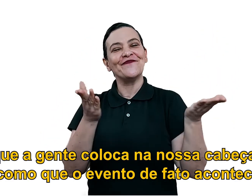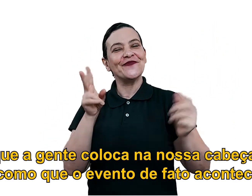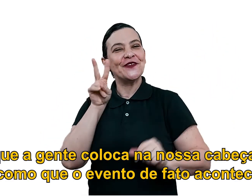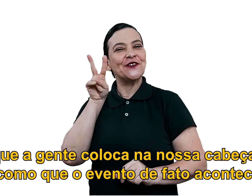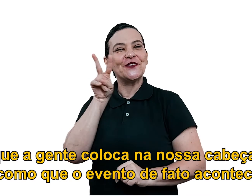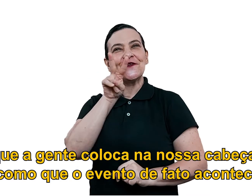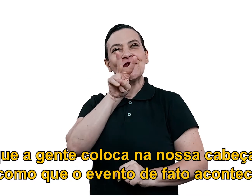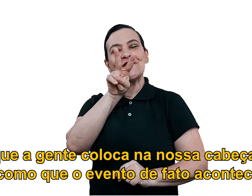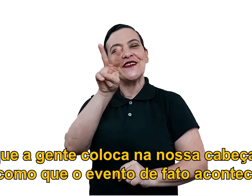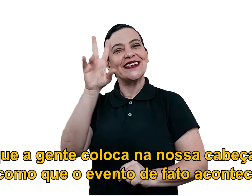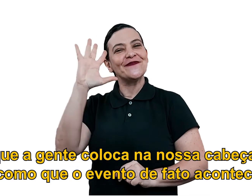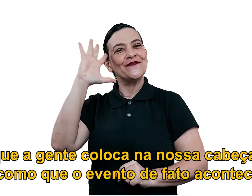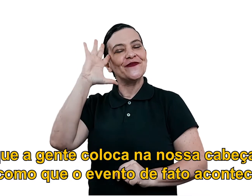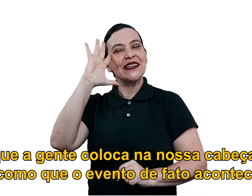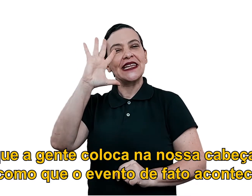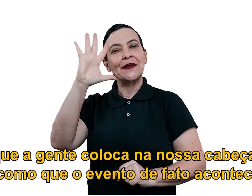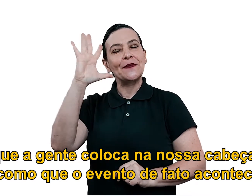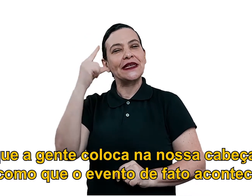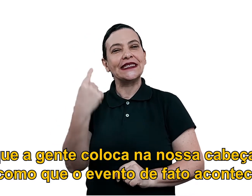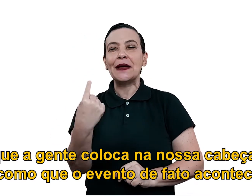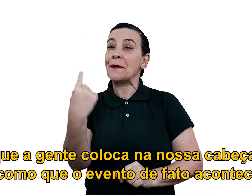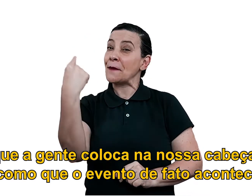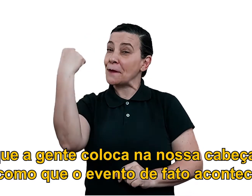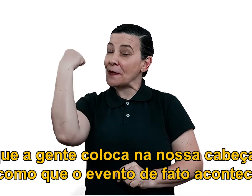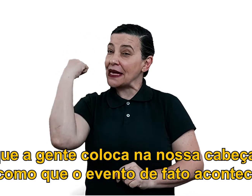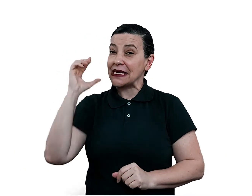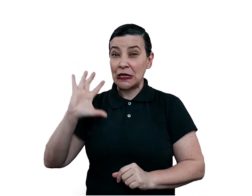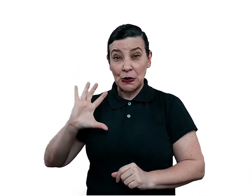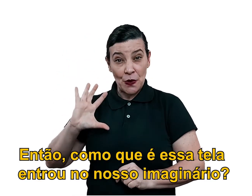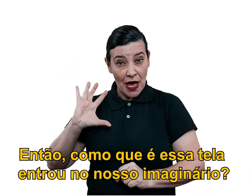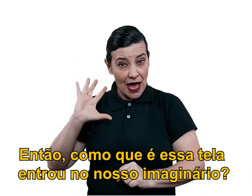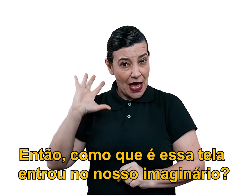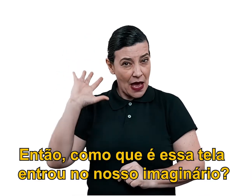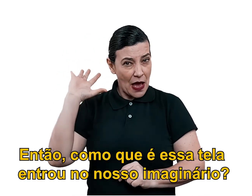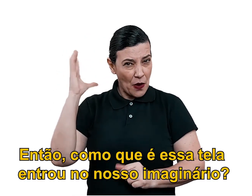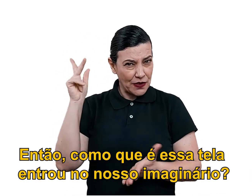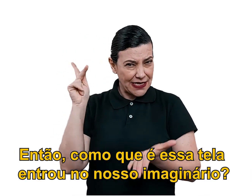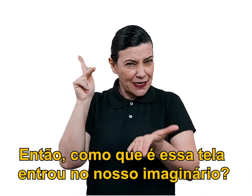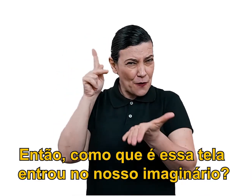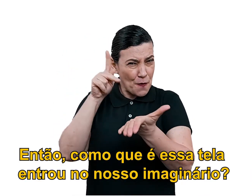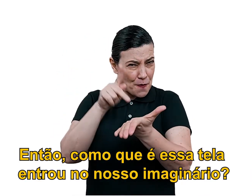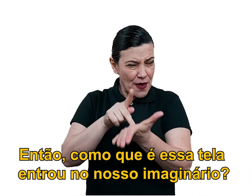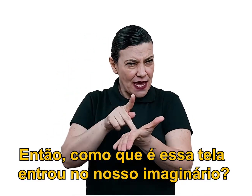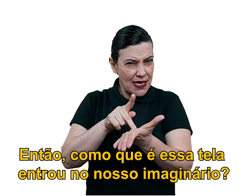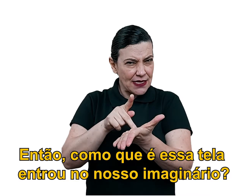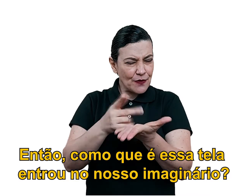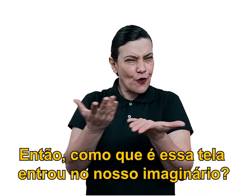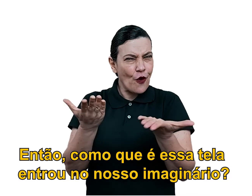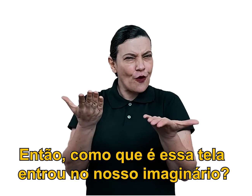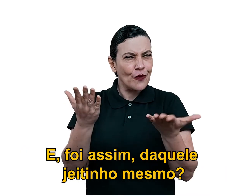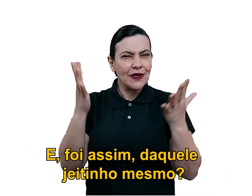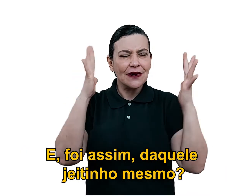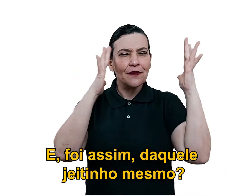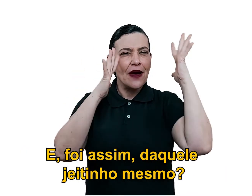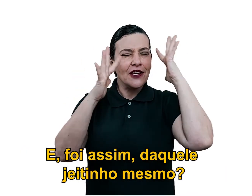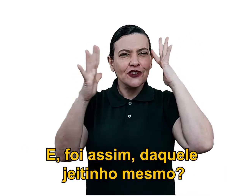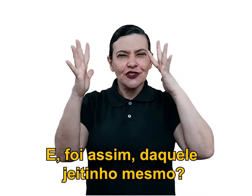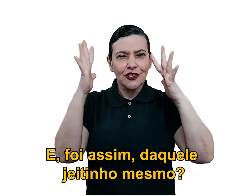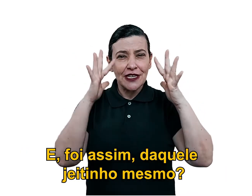gente coloca na nossa cabeça de como que o evento de fato aconteceu. Então, como que essa tela entrou no nosso imaginário e foi assim, daquele